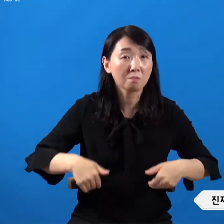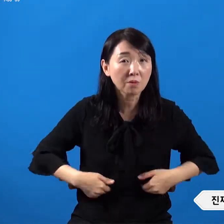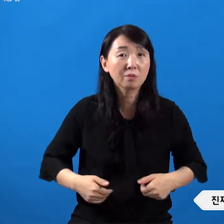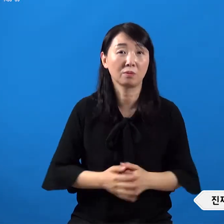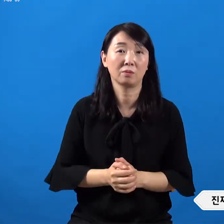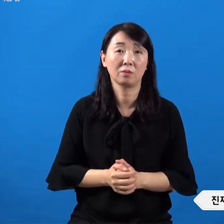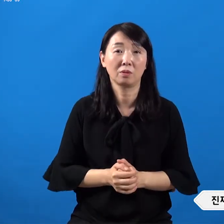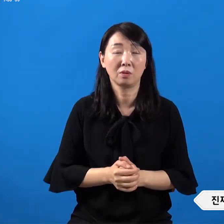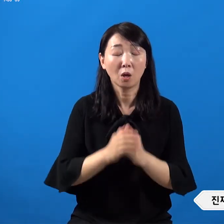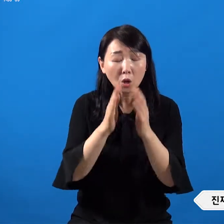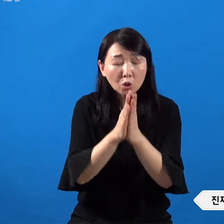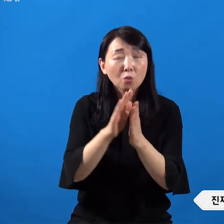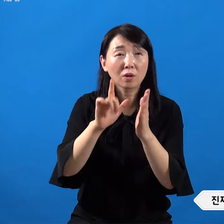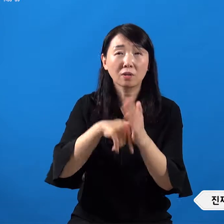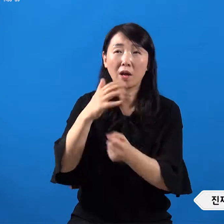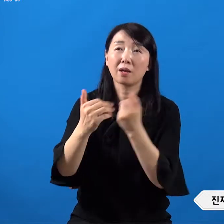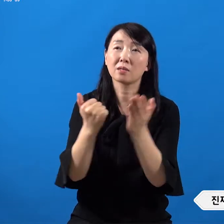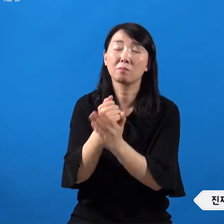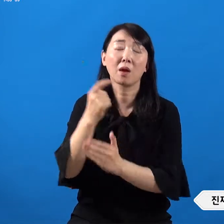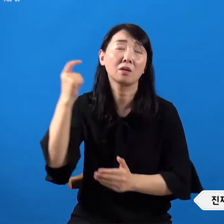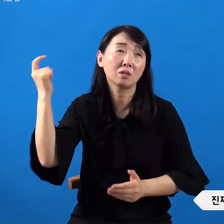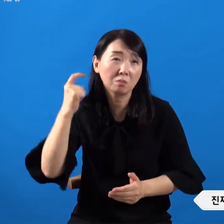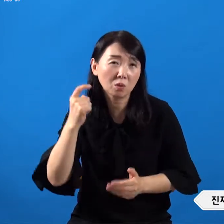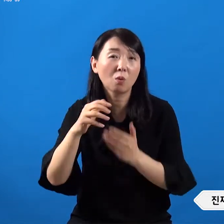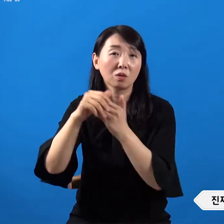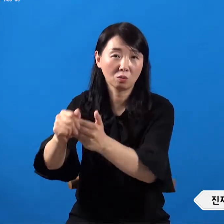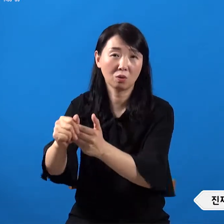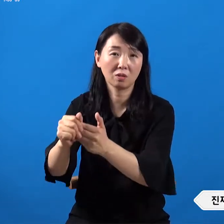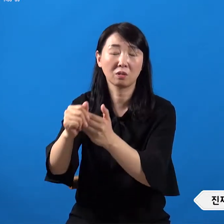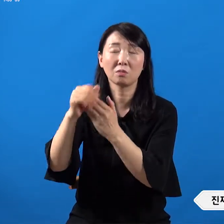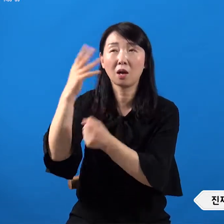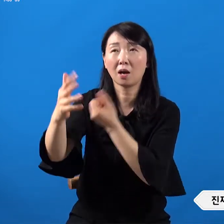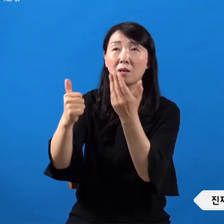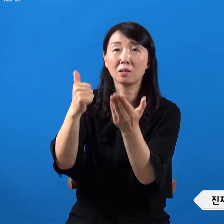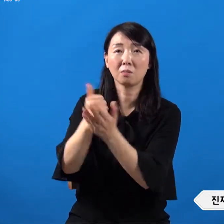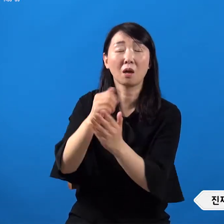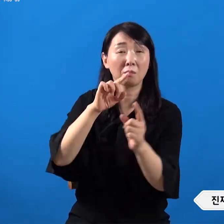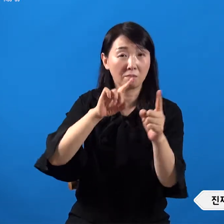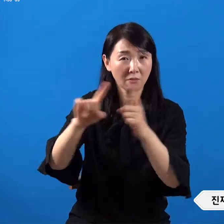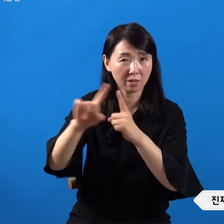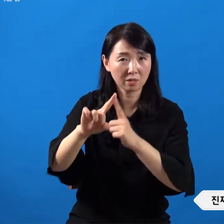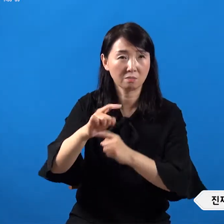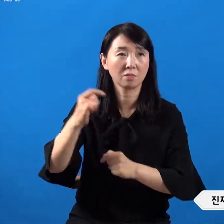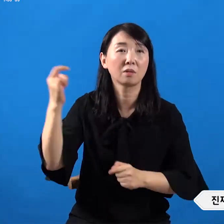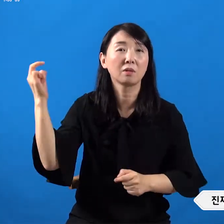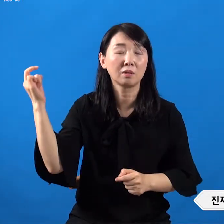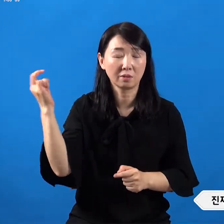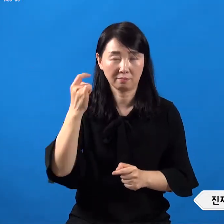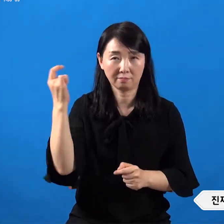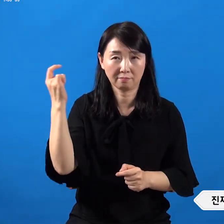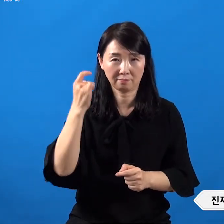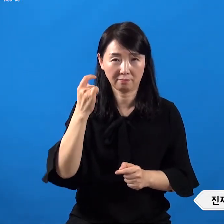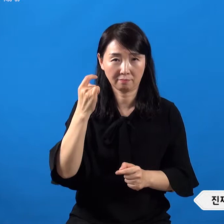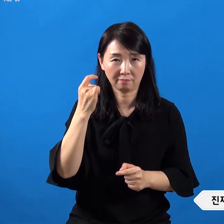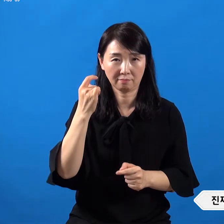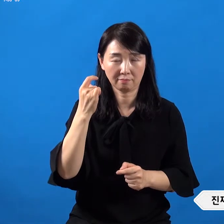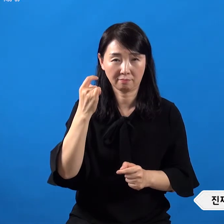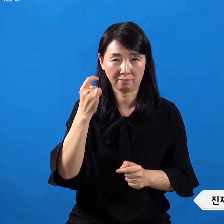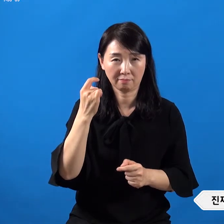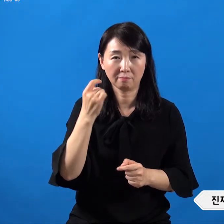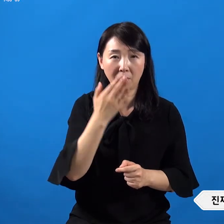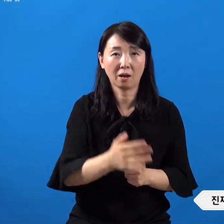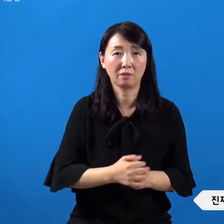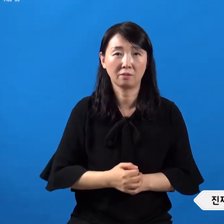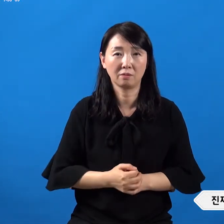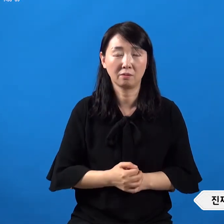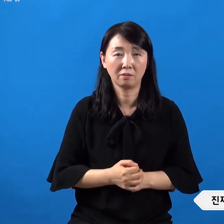기도 가운데 하나님의 음성, 하나님의 인도하심, 하나님의 말씀을 듣기 때문입니다.